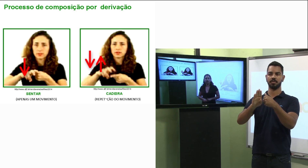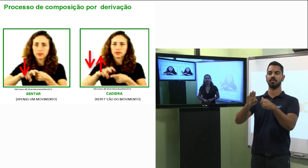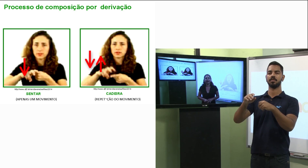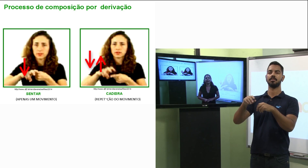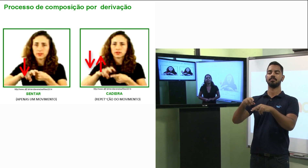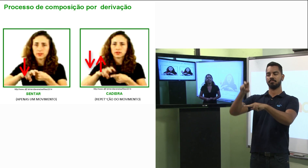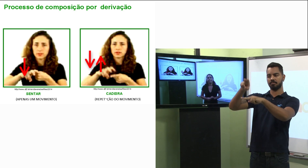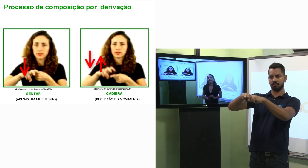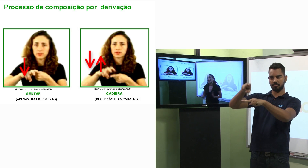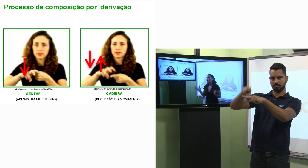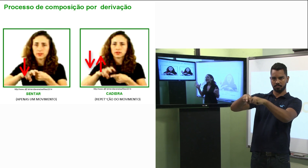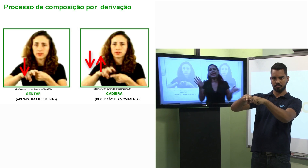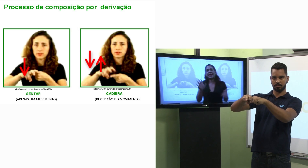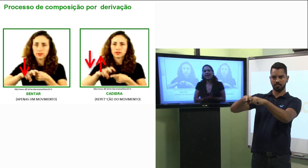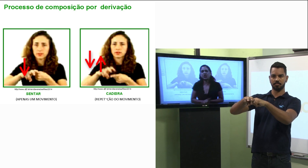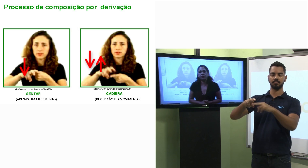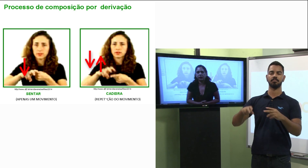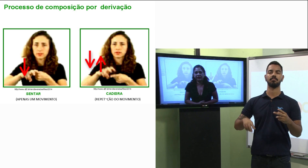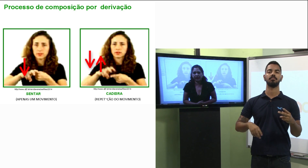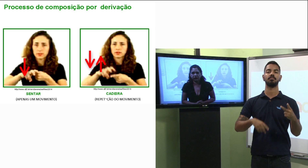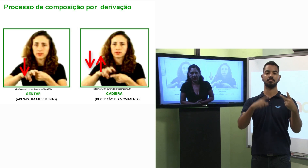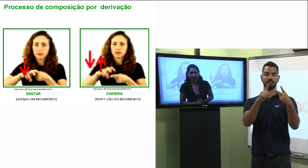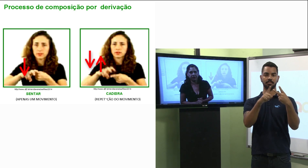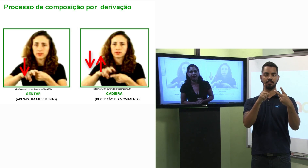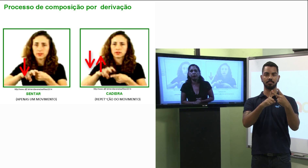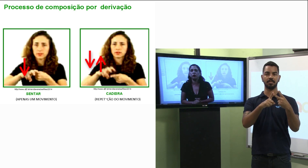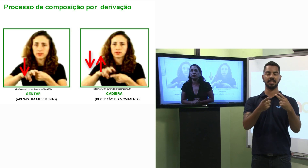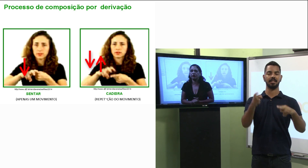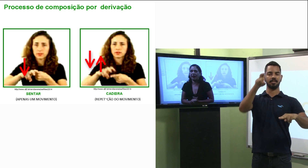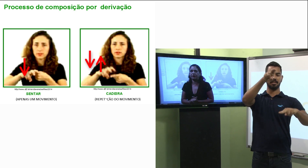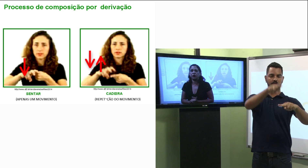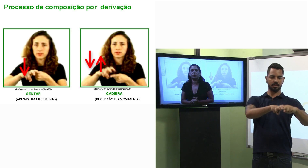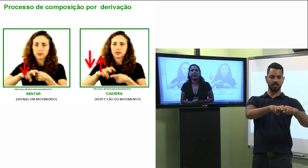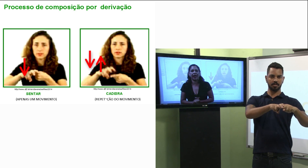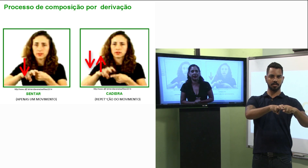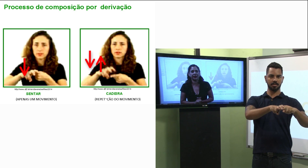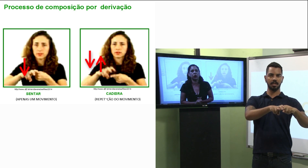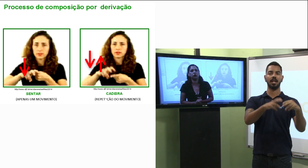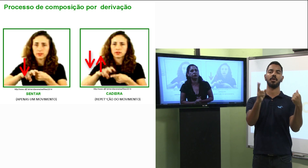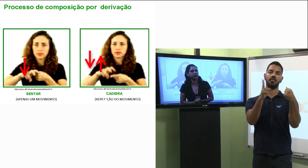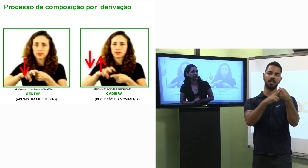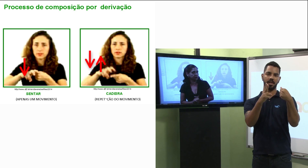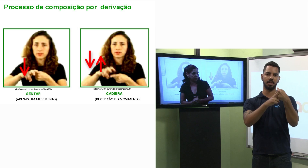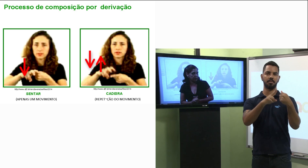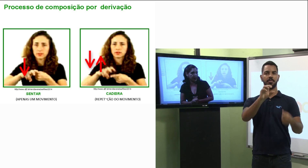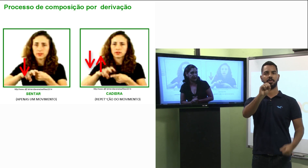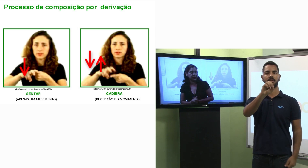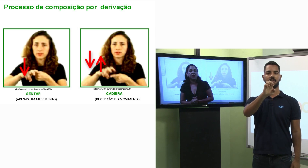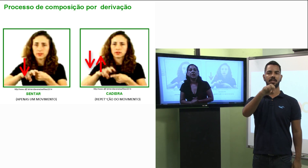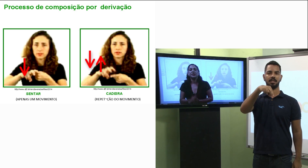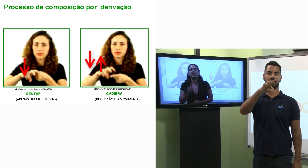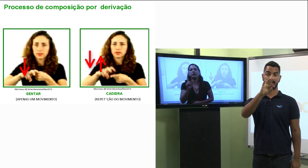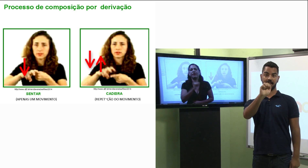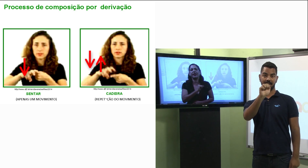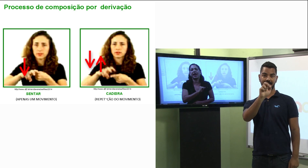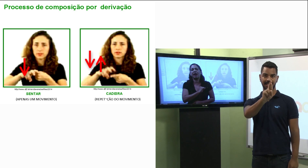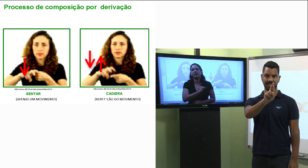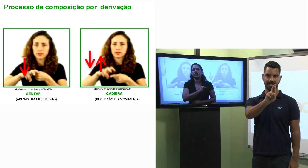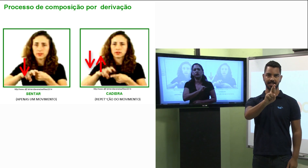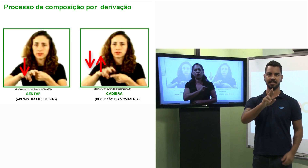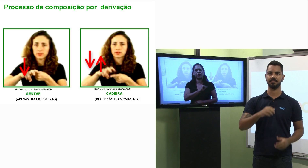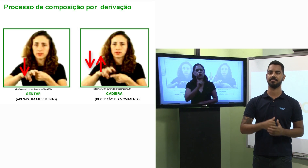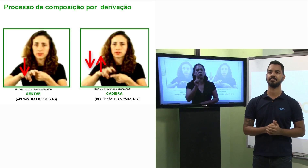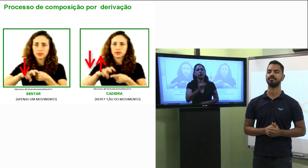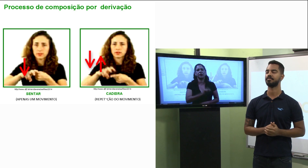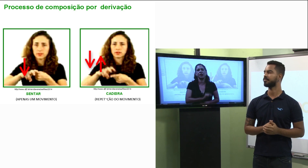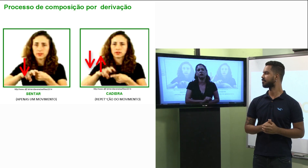sentar, ok? Neste processo na Libras, há muitos verbos denominais ou substantivos verbais, que são